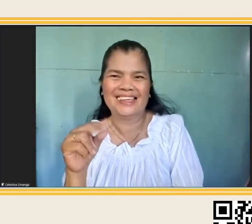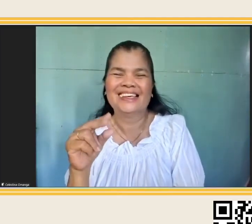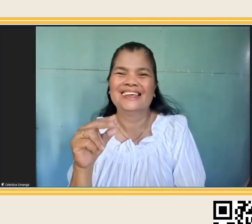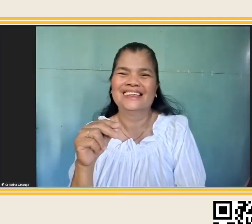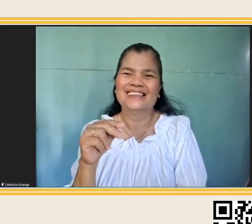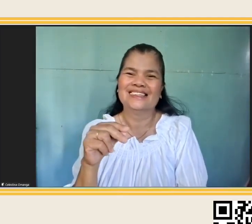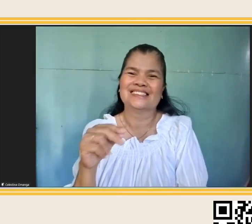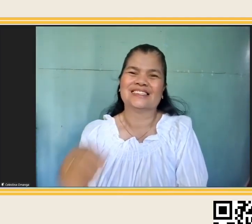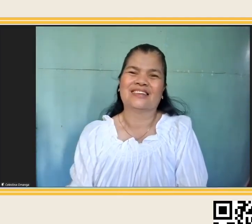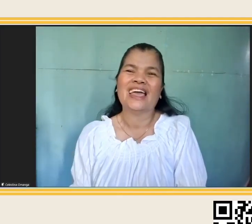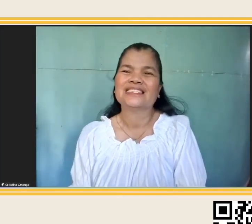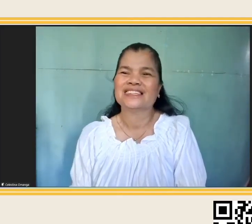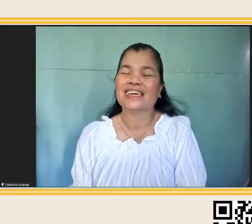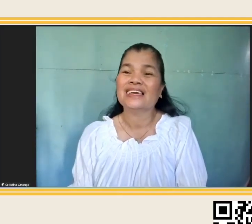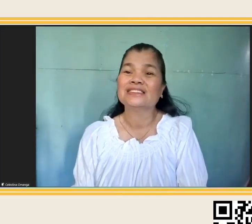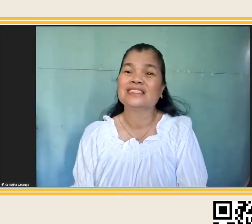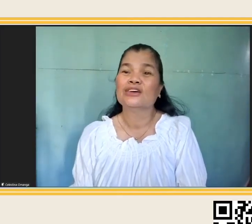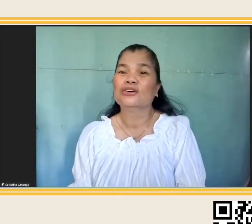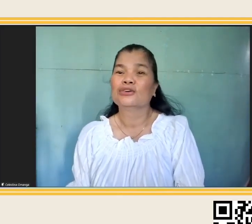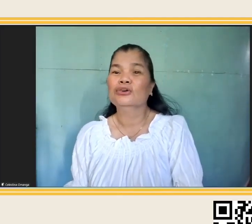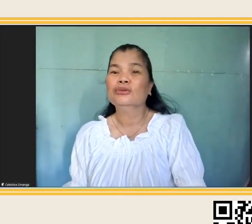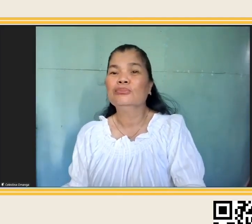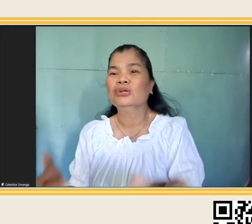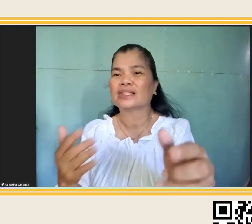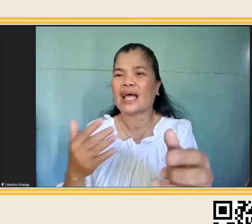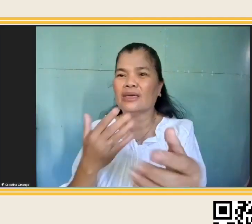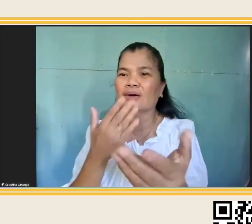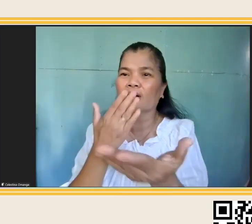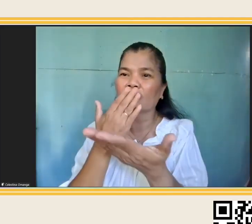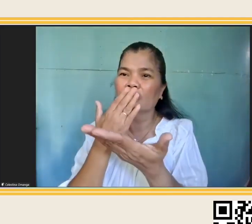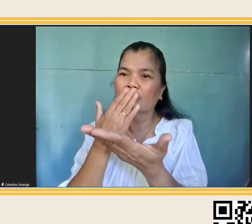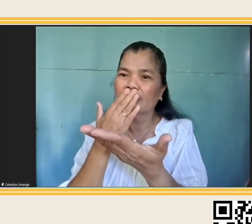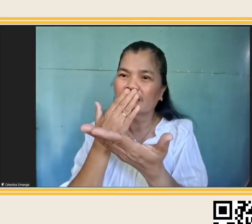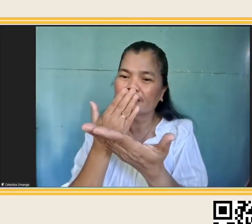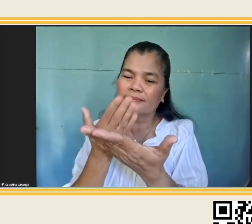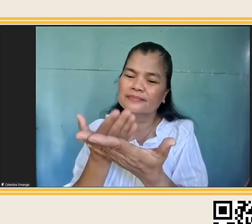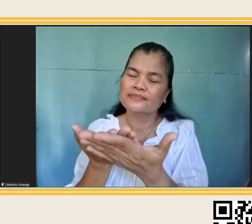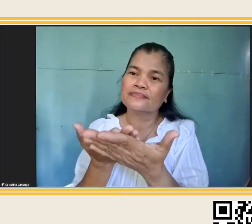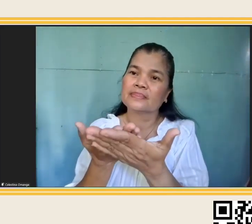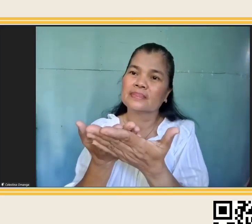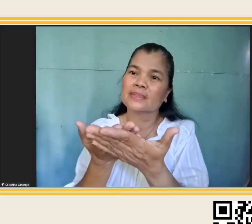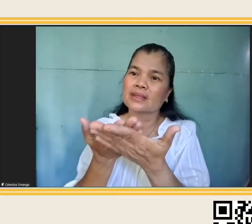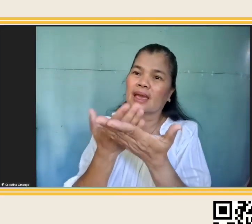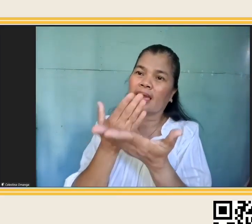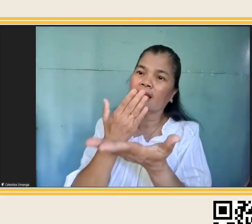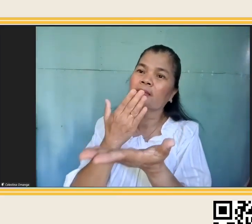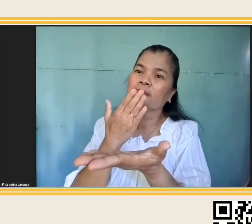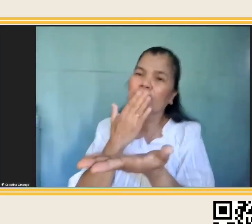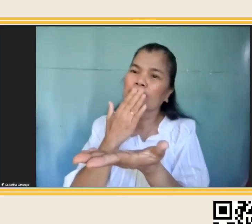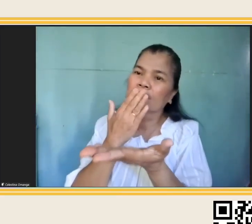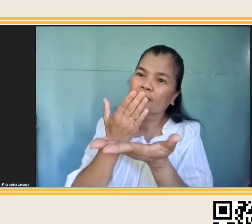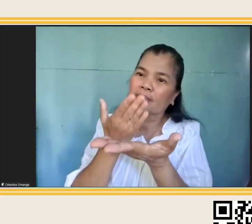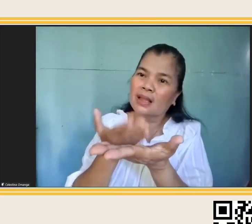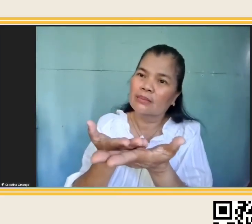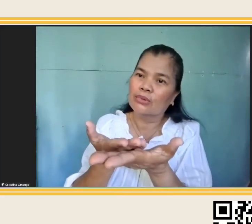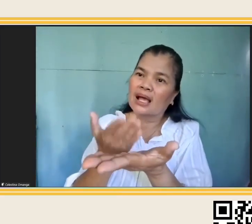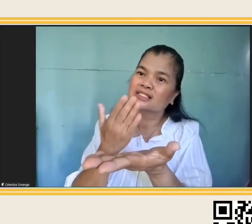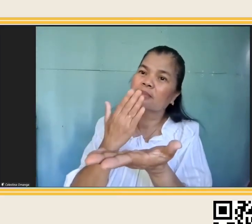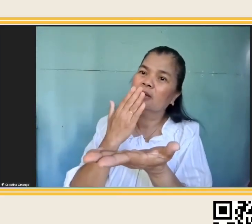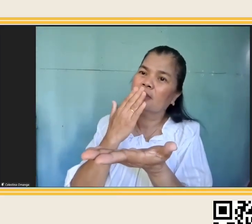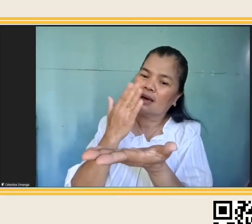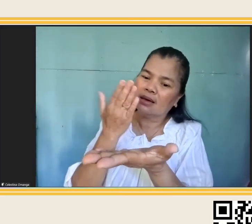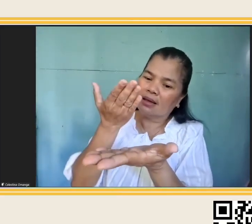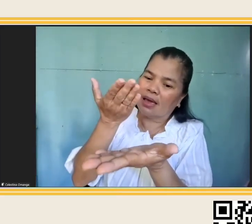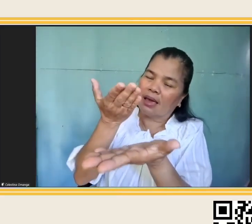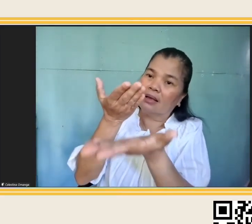Okay. So next is good muna tayo. Good. Okay. Mula